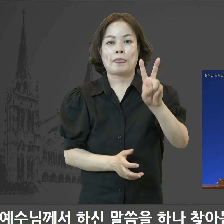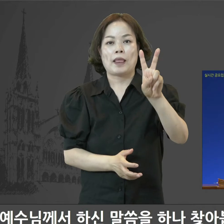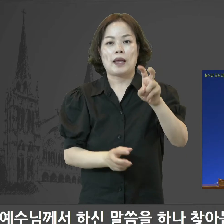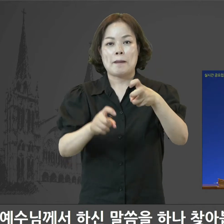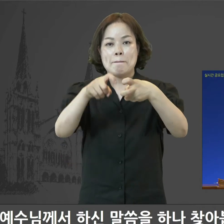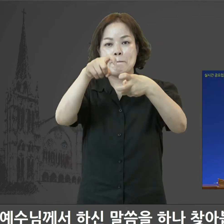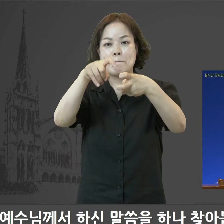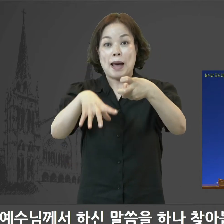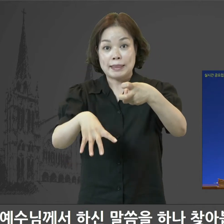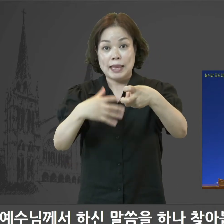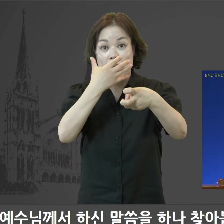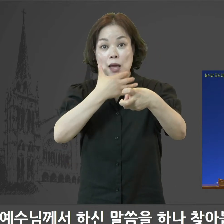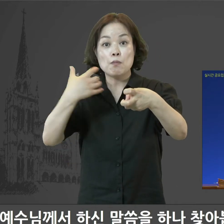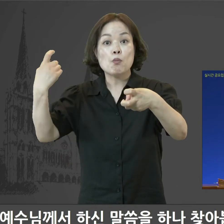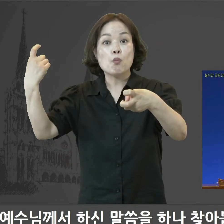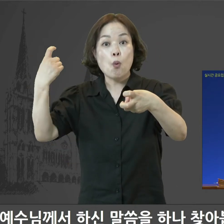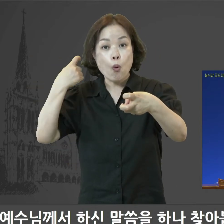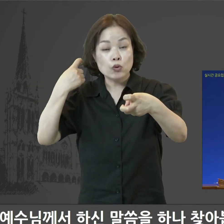신약성경 38쪽,